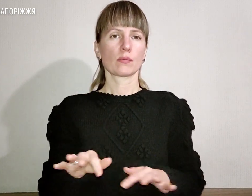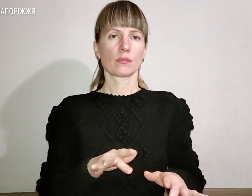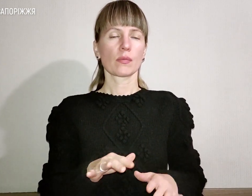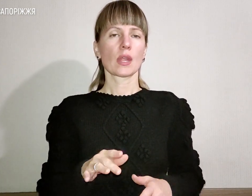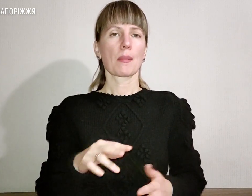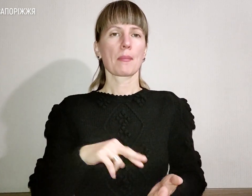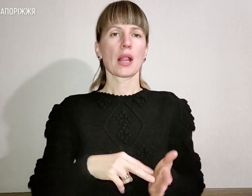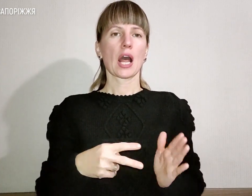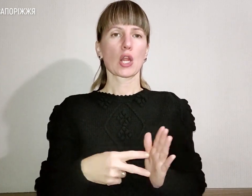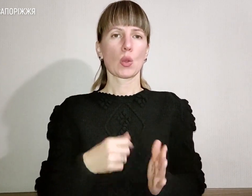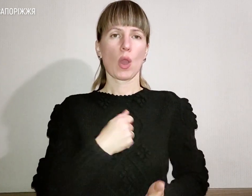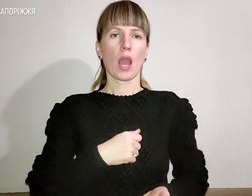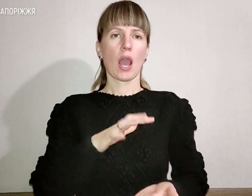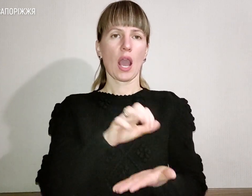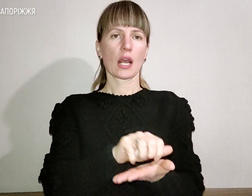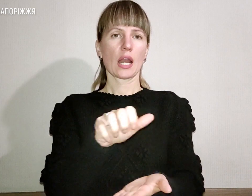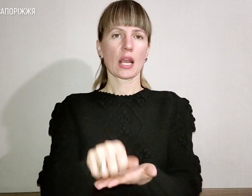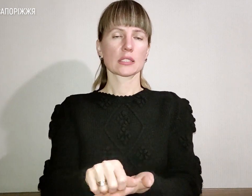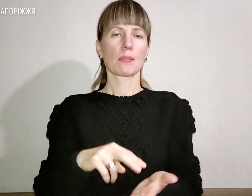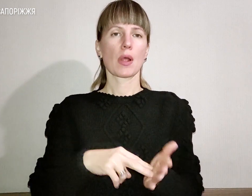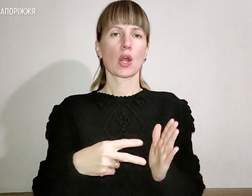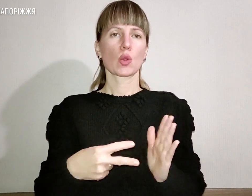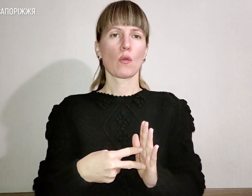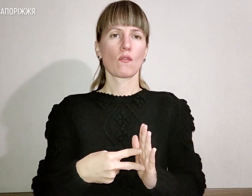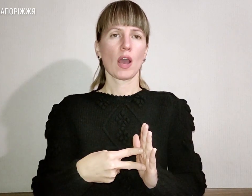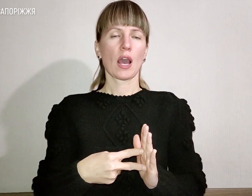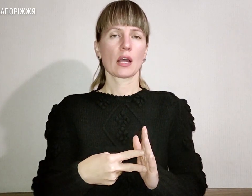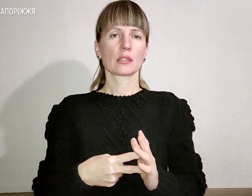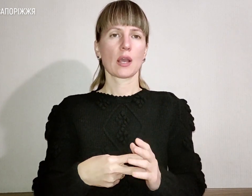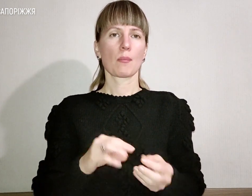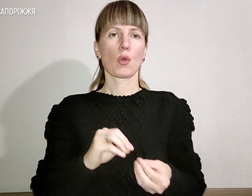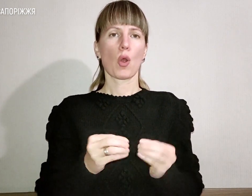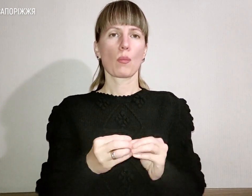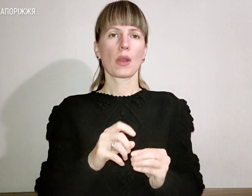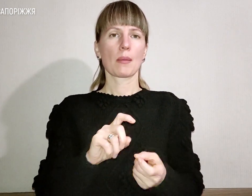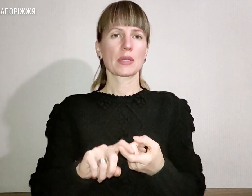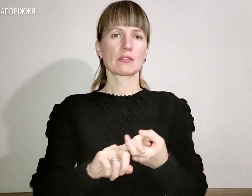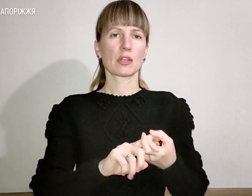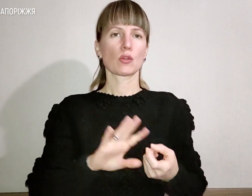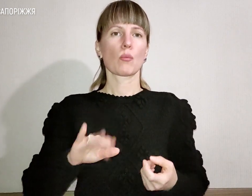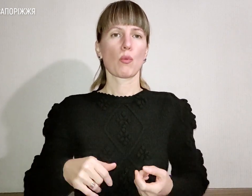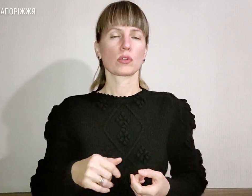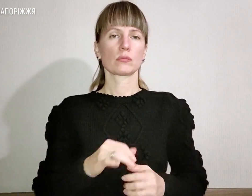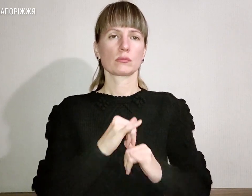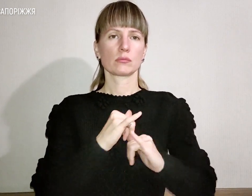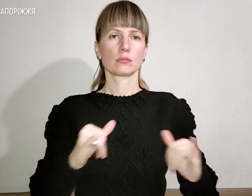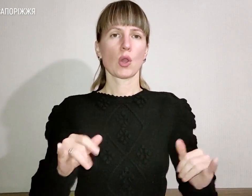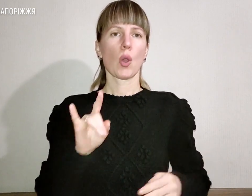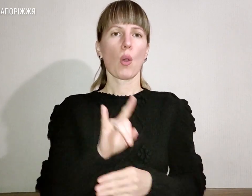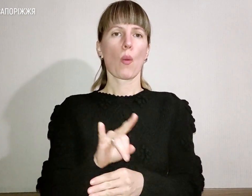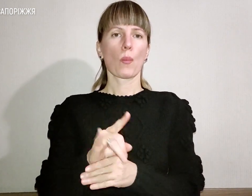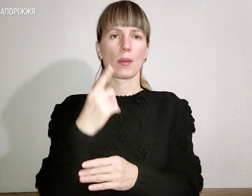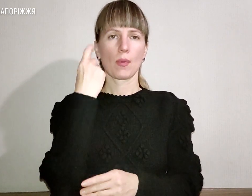планує влаштувати перебої зв'язку, після цього поширити фейкові повідомлення про те, що українське